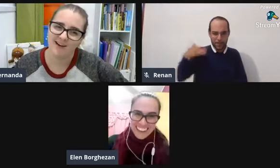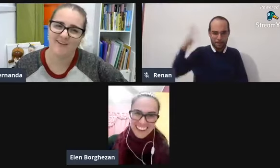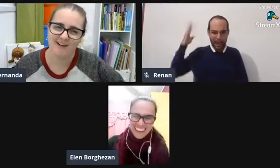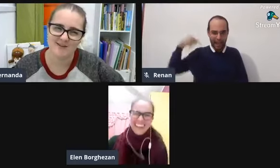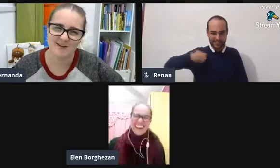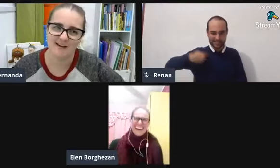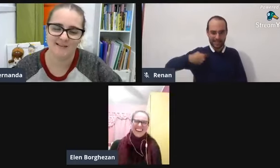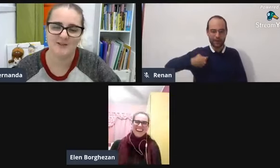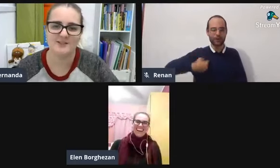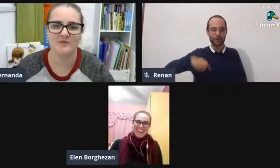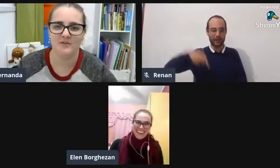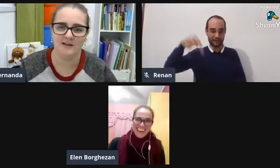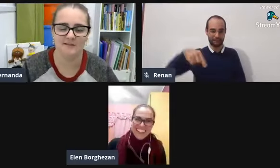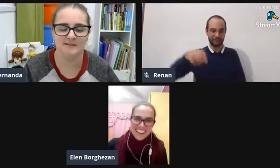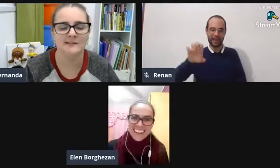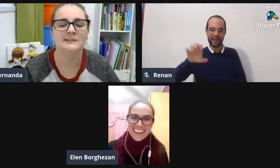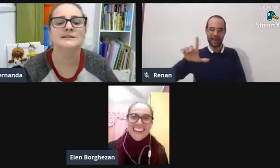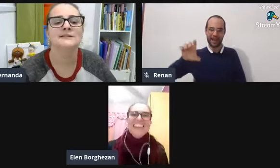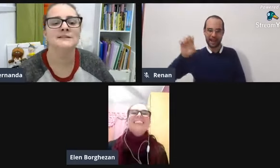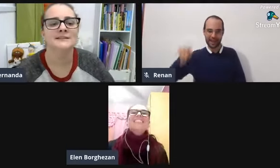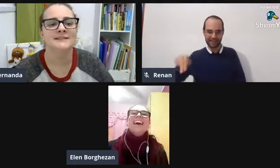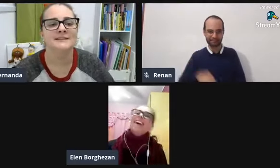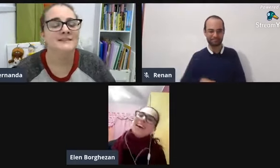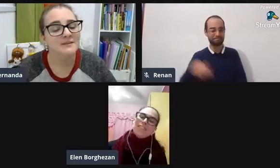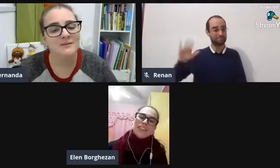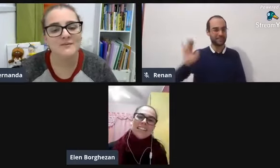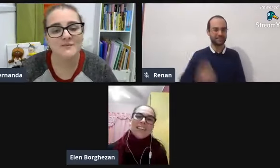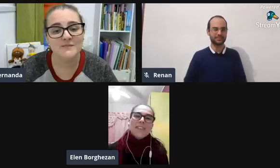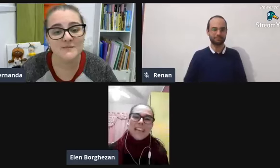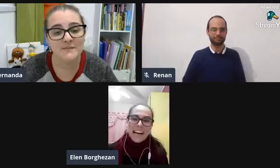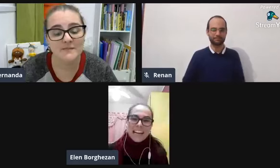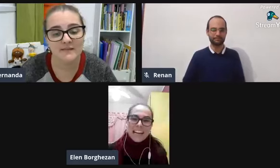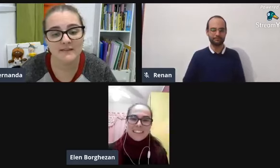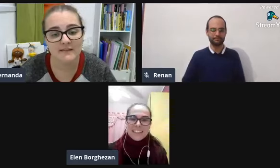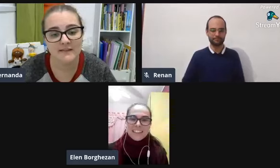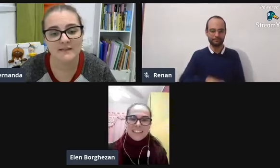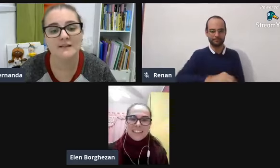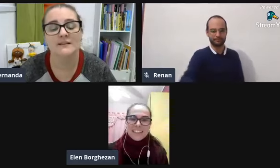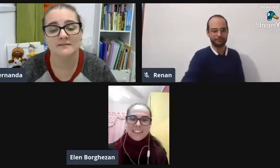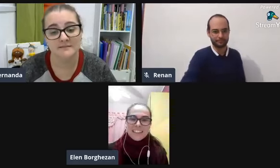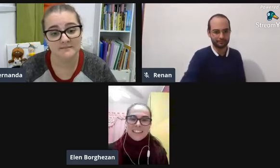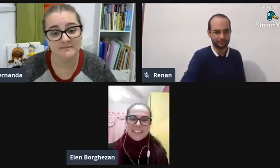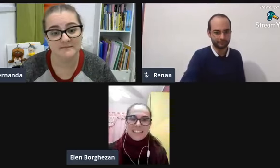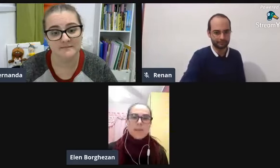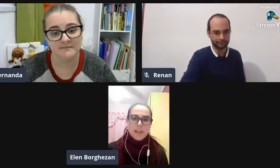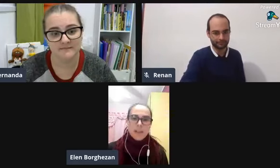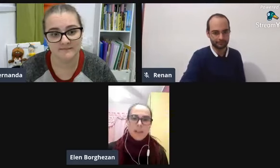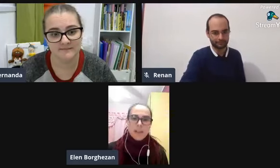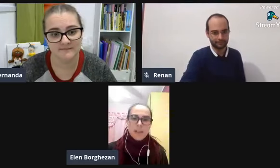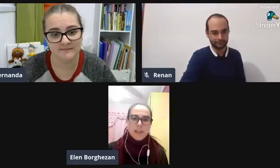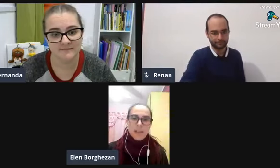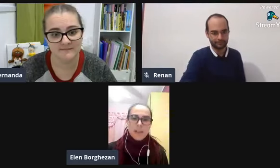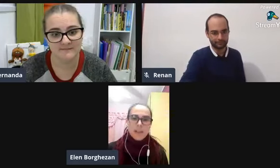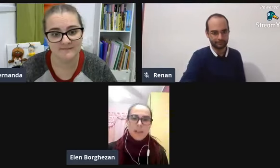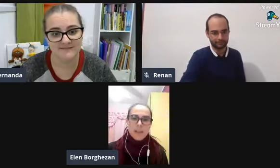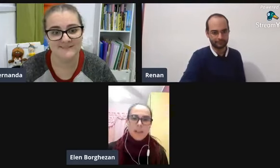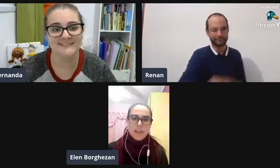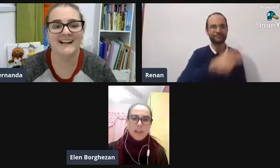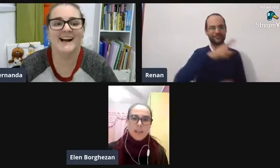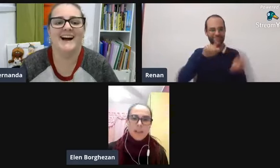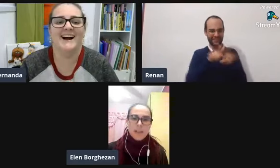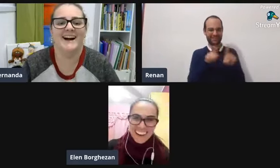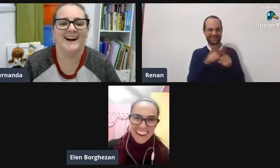Chama senhora, olha só, coisa feia. Ai, Fernanda, obrigada. Eu sei que tu também sempre me coloca no teu rolo